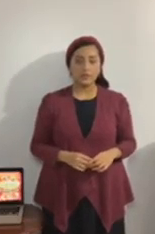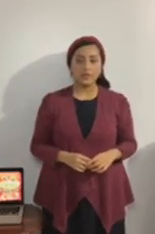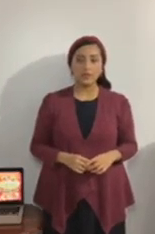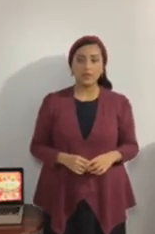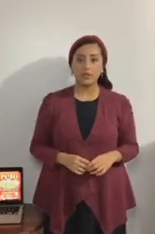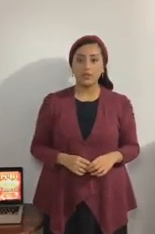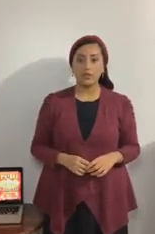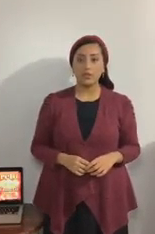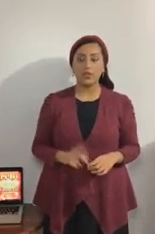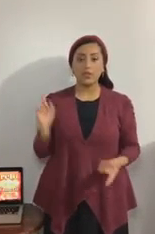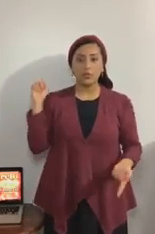al 41.